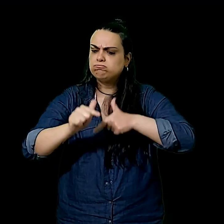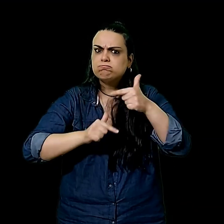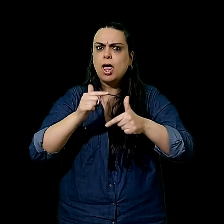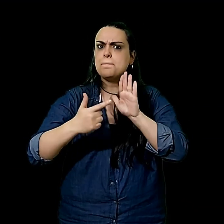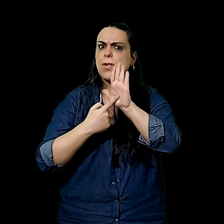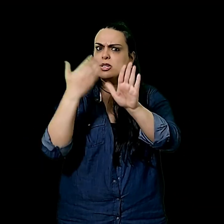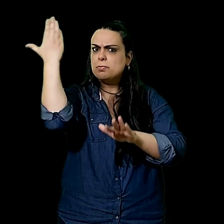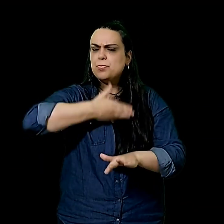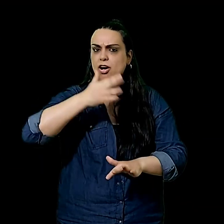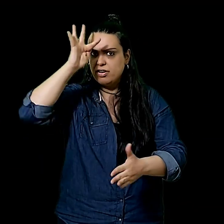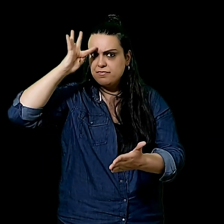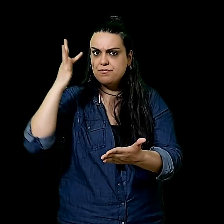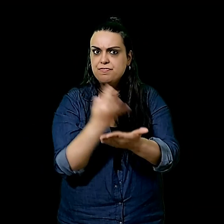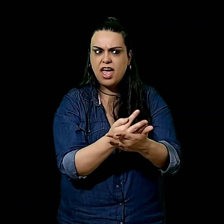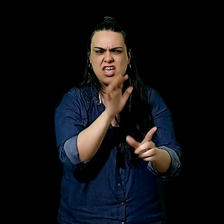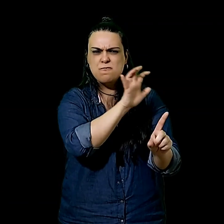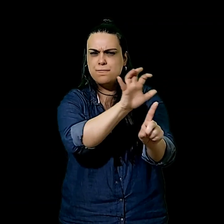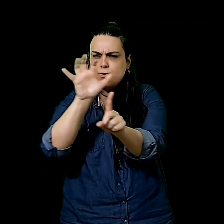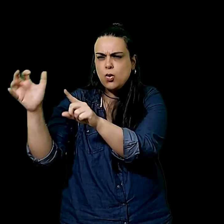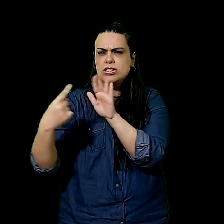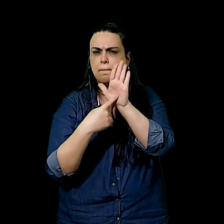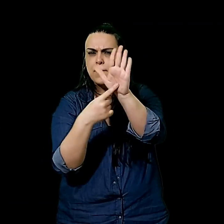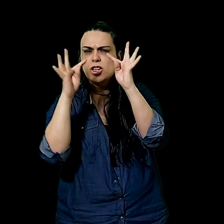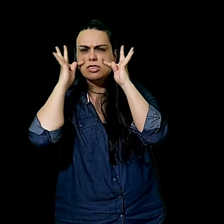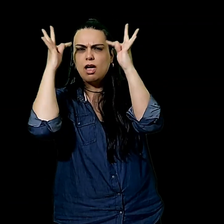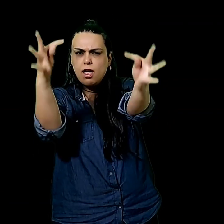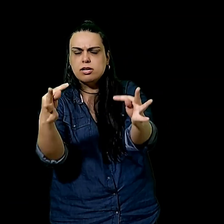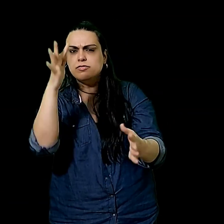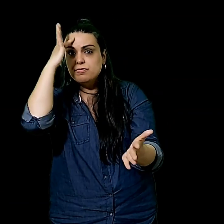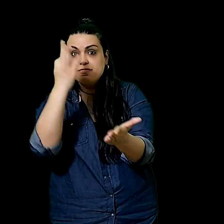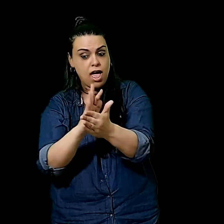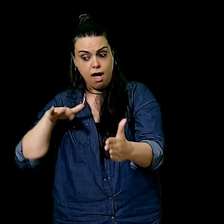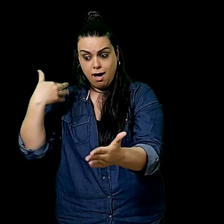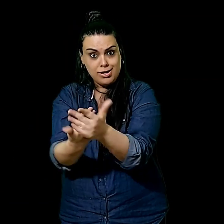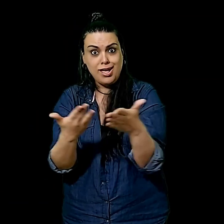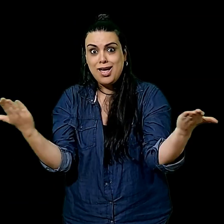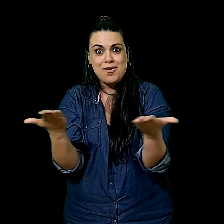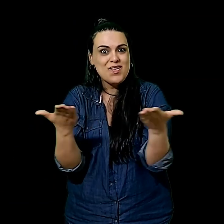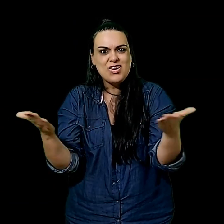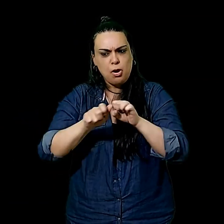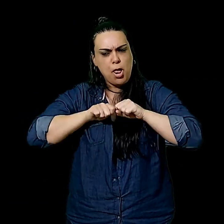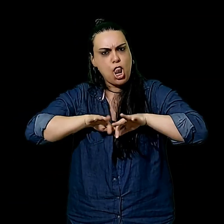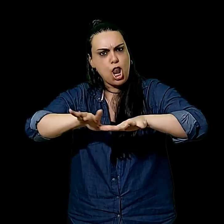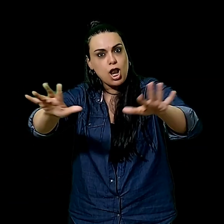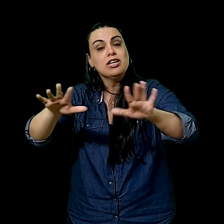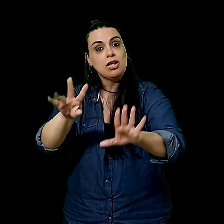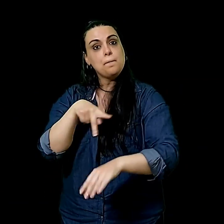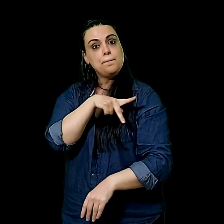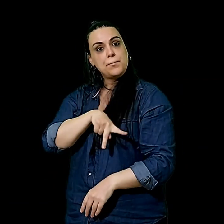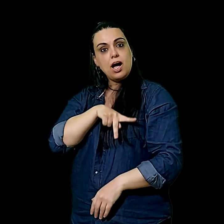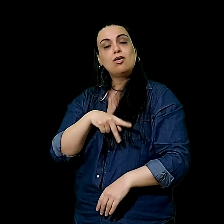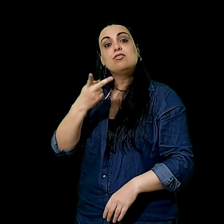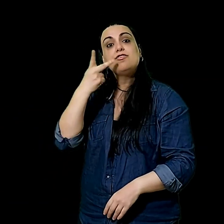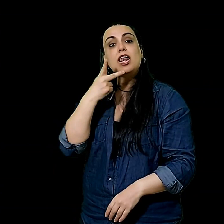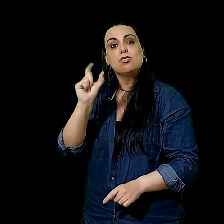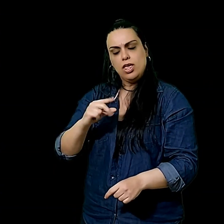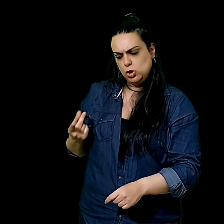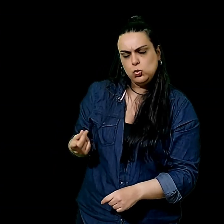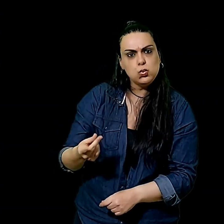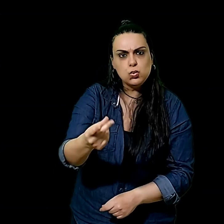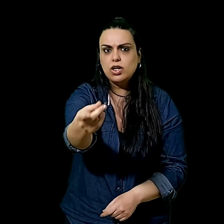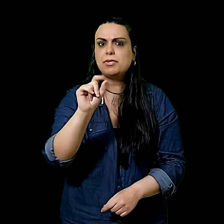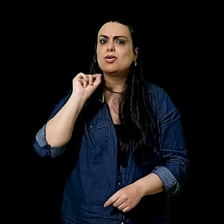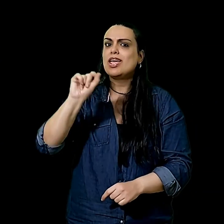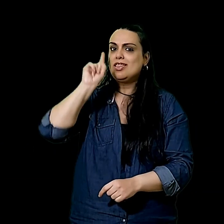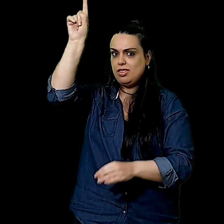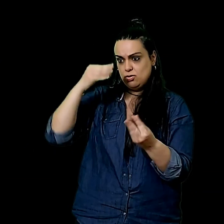fé, aquilo que ele manifestou aqui, reverbera até o dia de hoje. Paulo está dizendo, uma das maneiras de estender a durabilidade